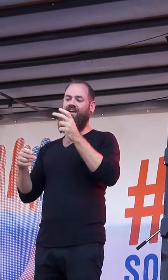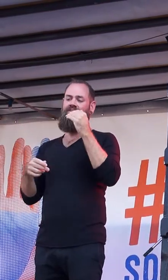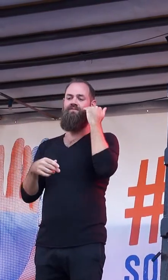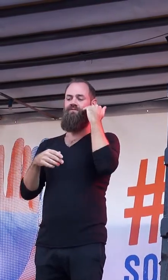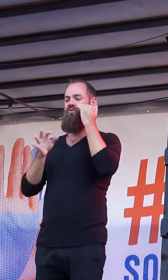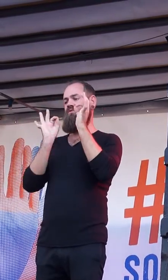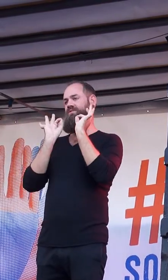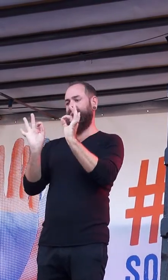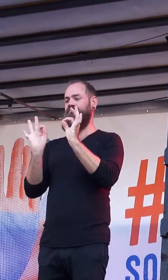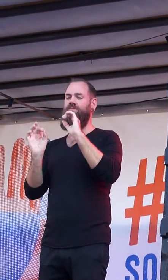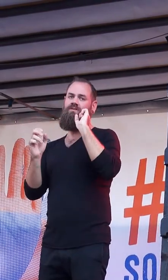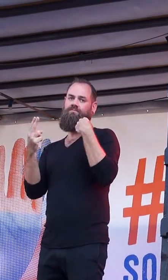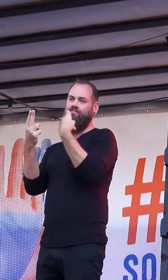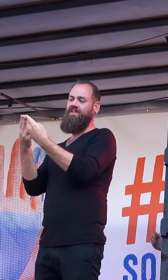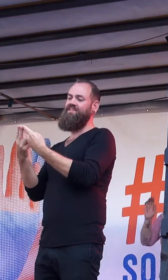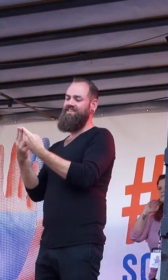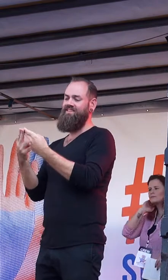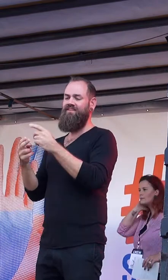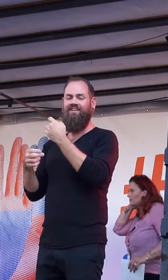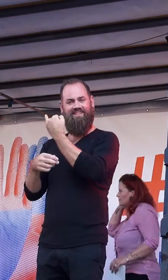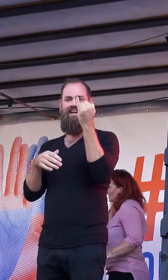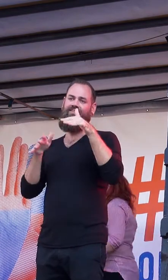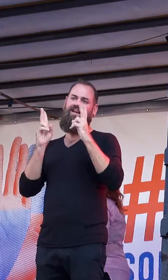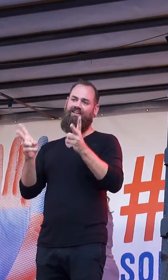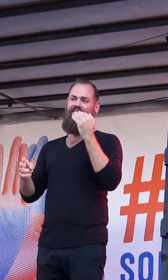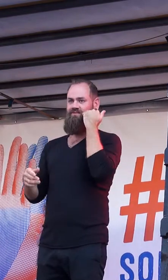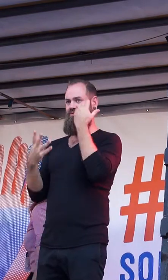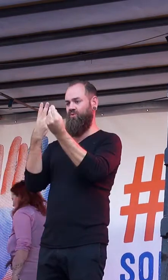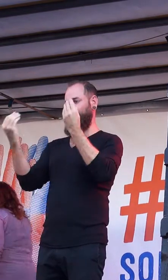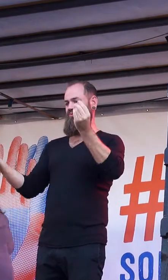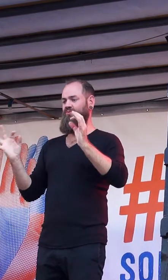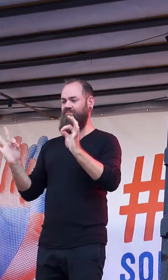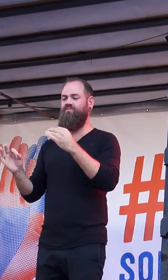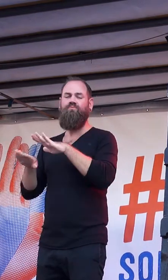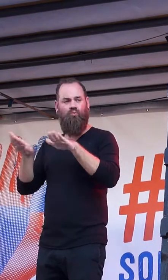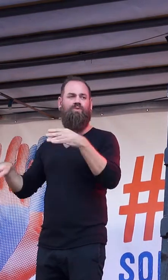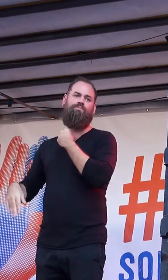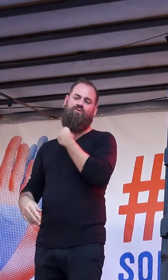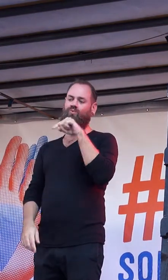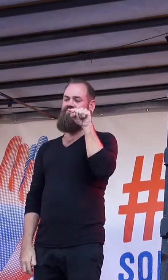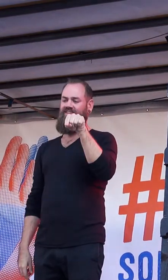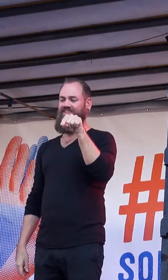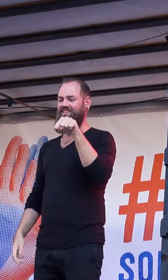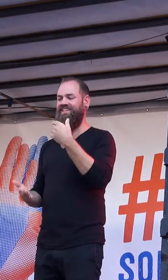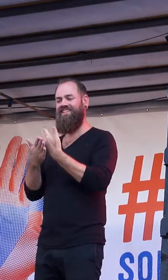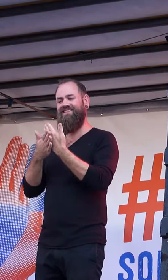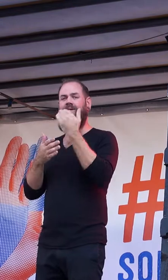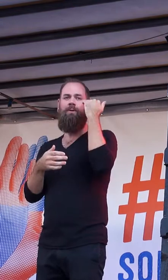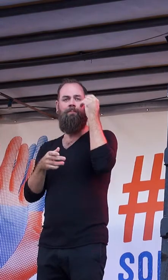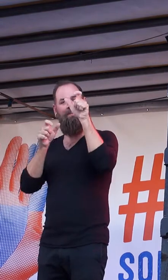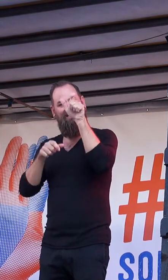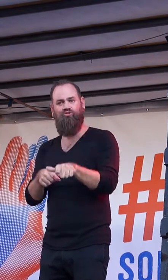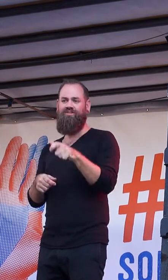Wohnen ist ein Grundbedürfnis eines jeden Menschen, für das es zu streiten lohnt. Das Recht auf Wohnen ist